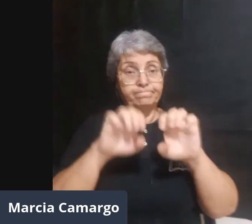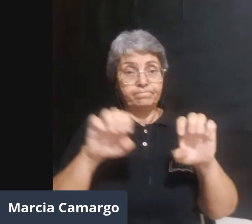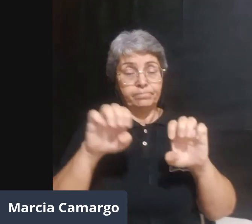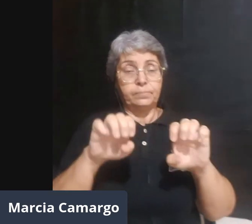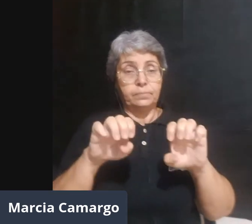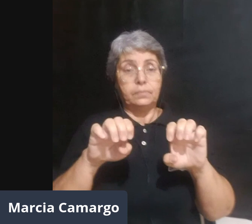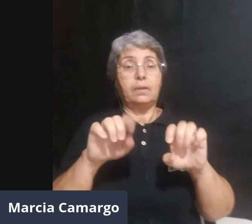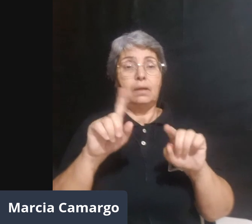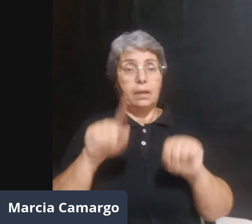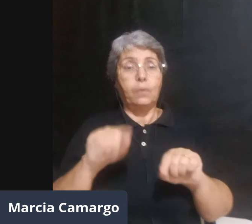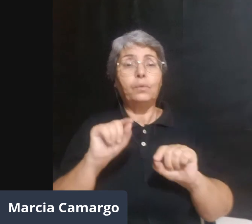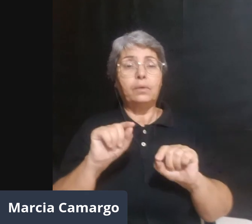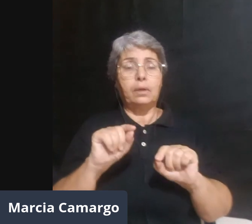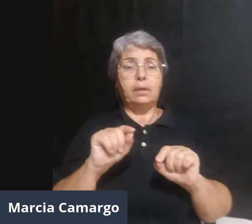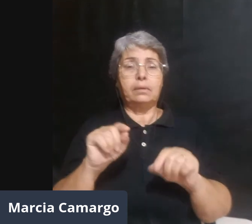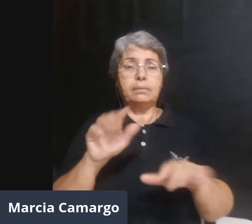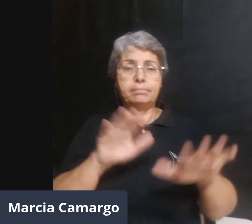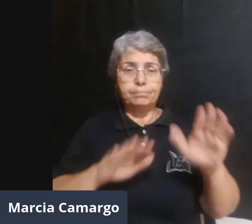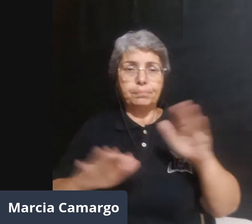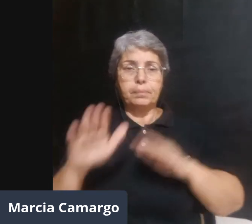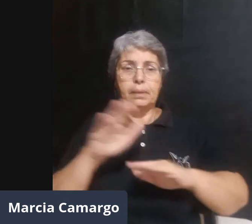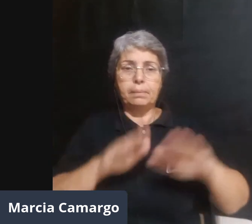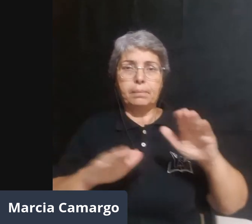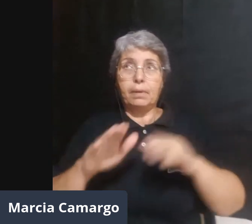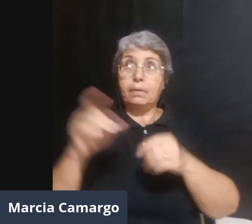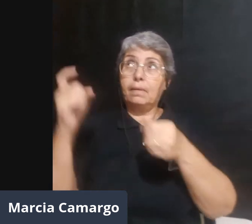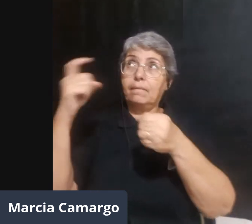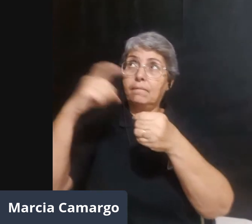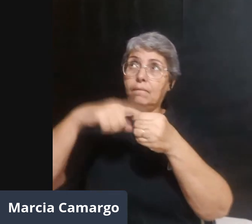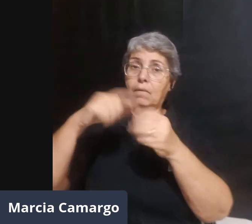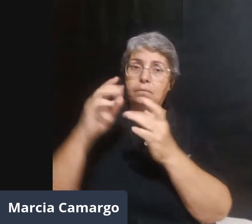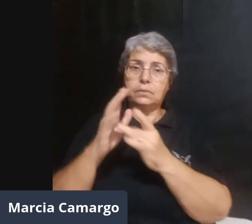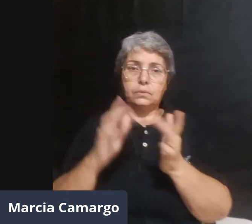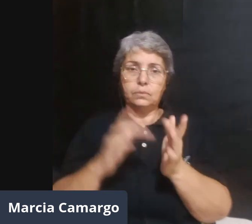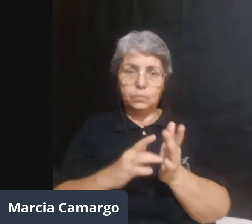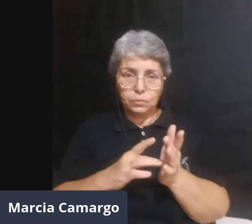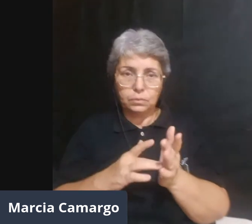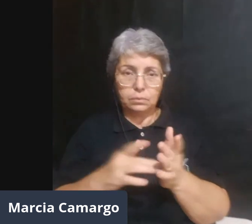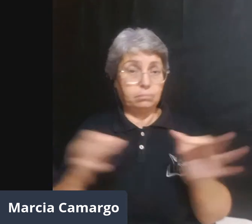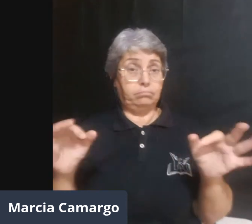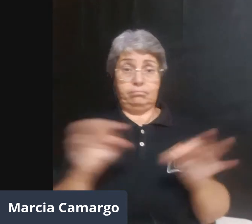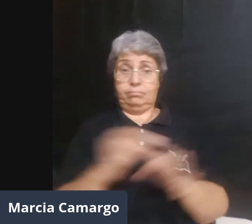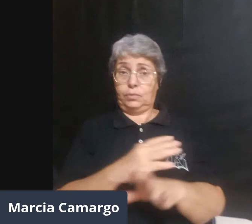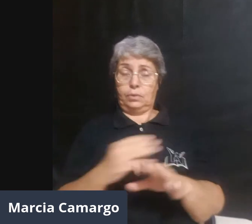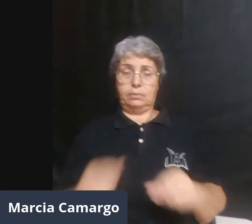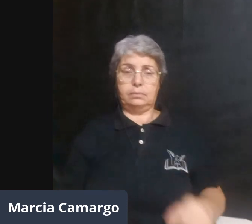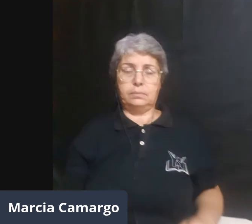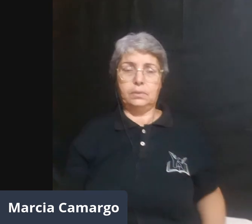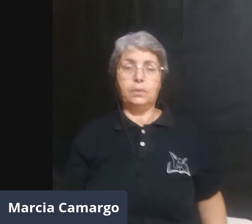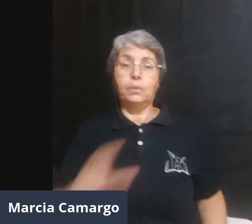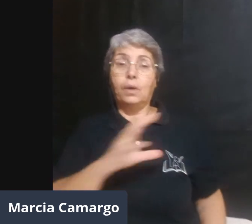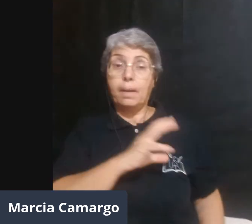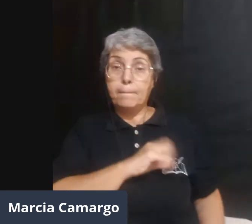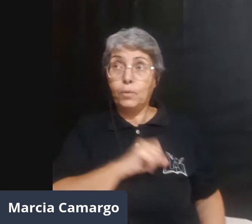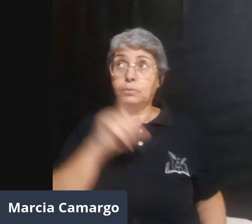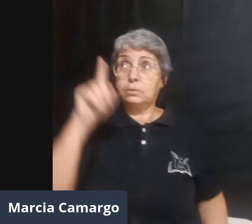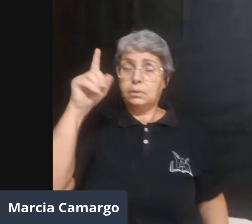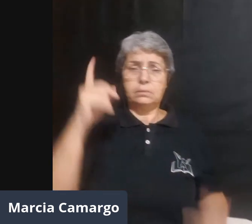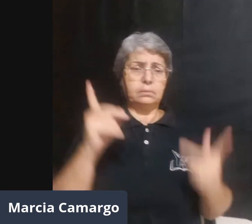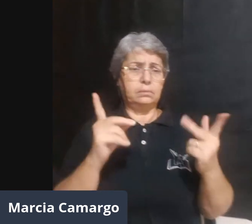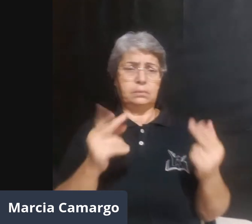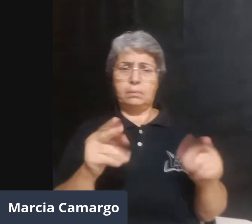povo de Deus para a sua vinda. Quando o amor, que pode ser também traduzido pela lei de Deus, for realmente vivido